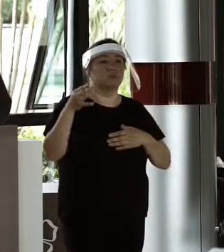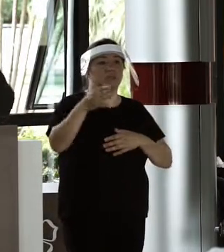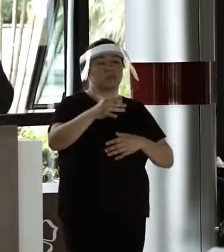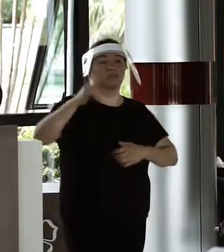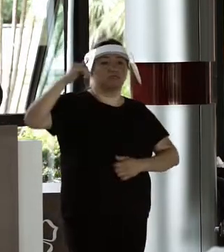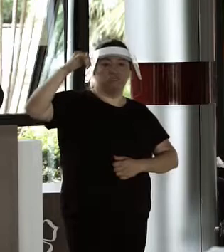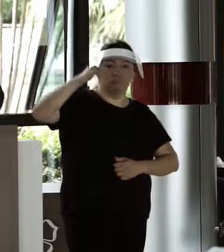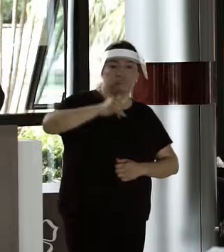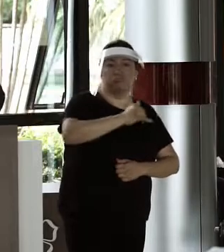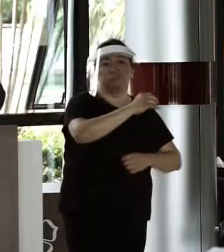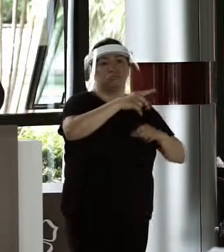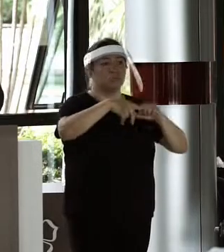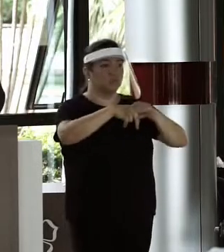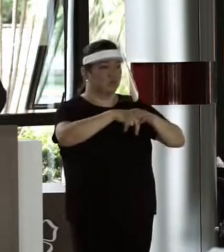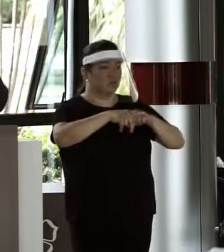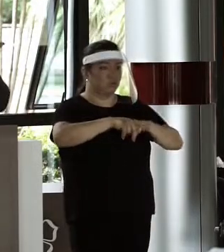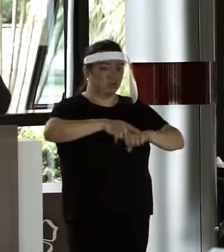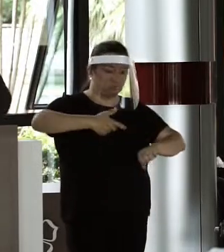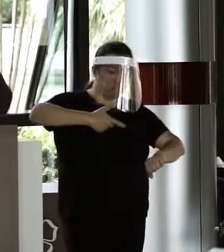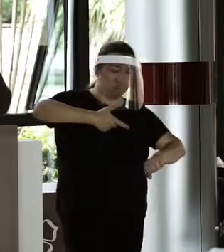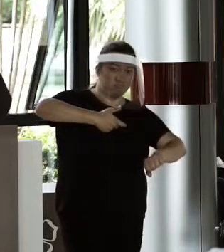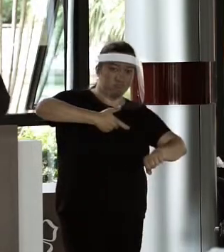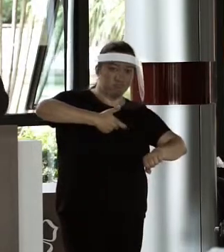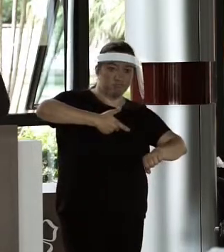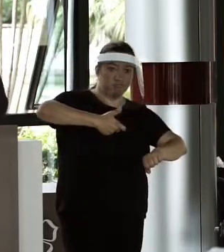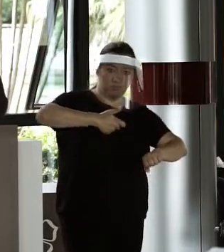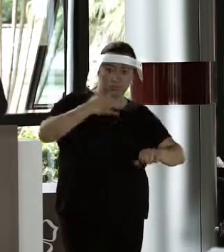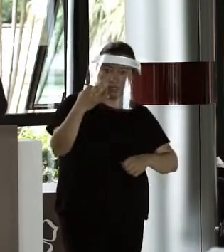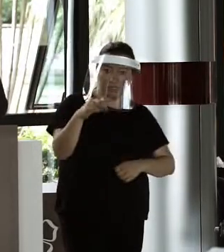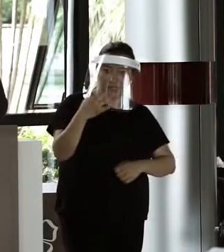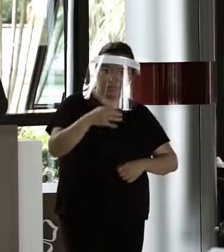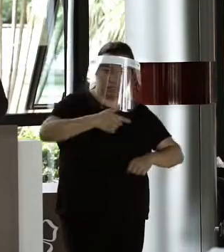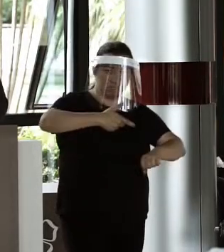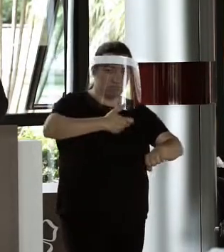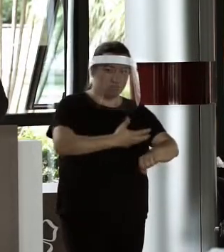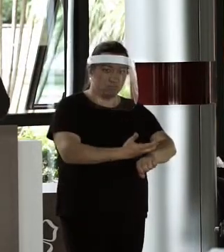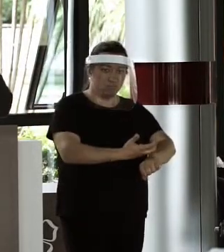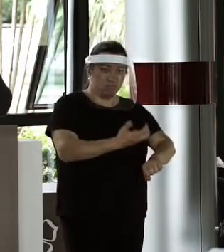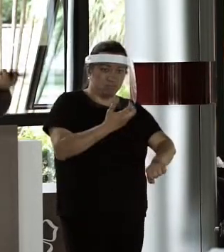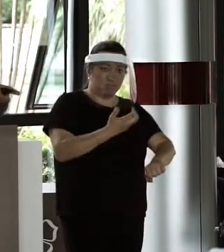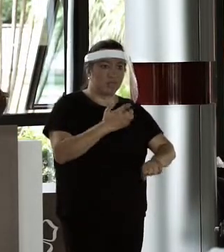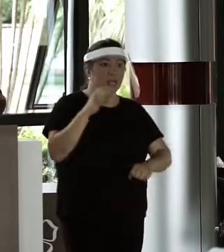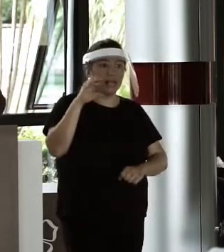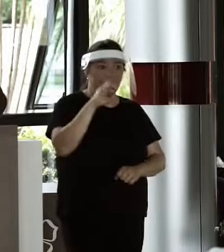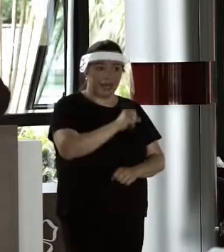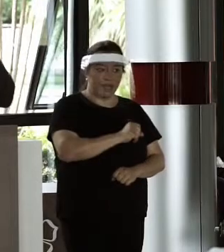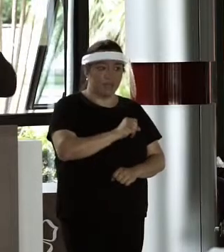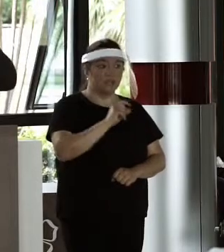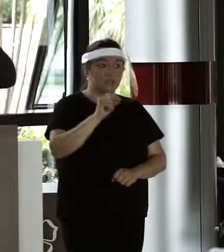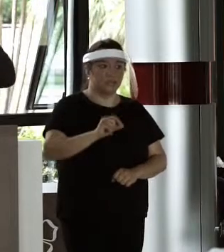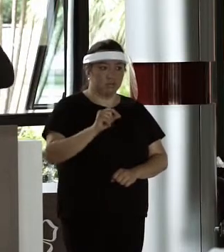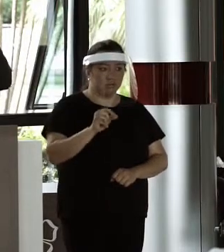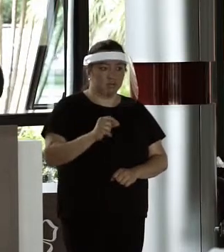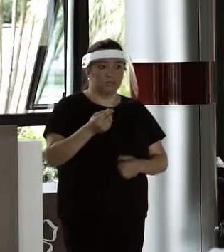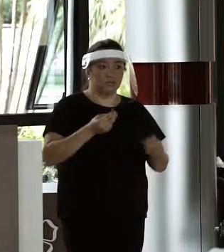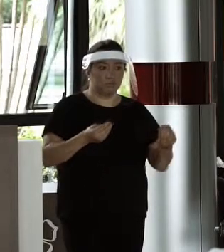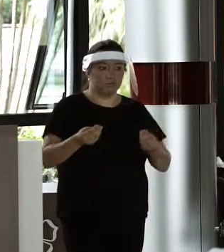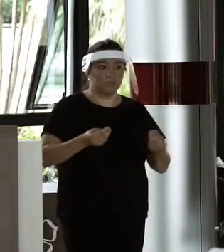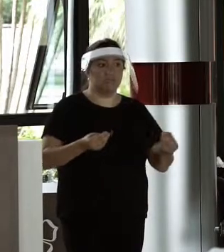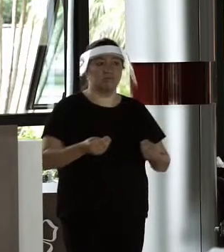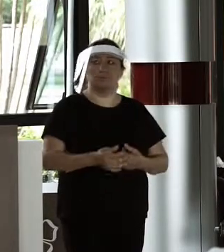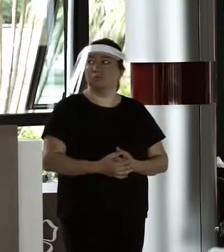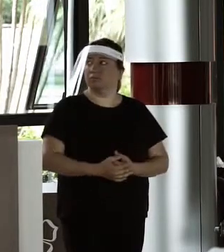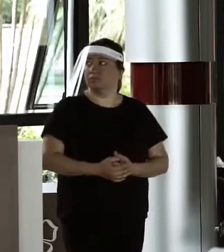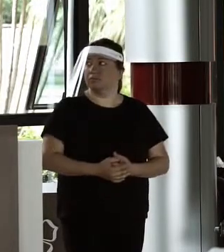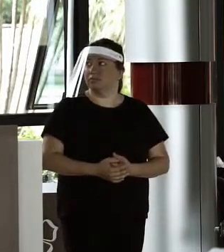shoppings, né, câmeras térmicas nas entradas, fazendo controle de triagem de pessoas, medindo ali a temperatura, tá?